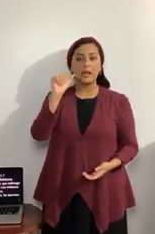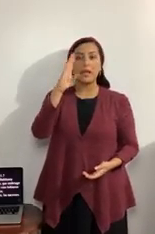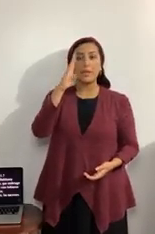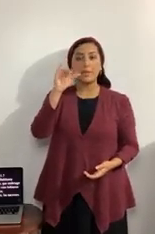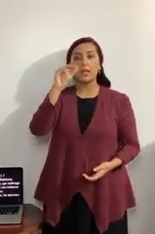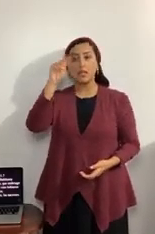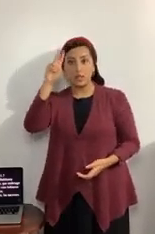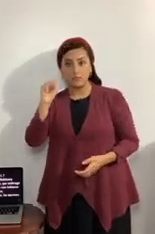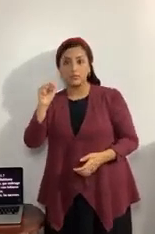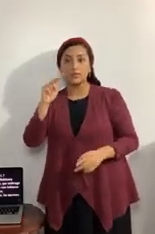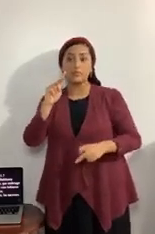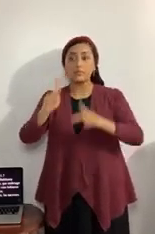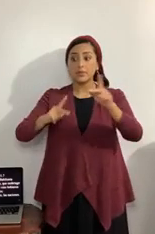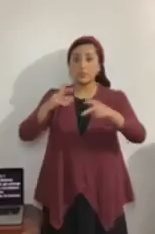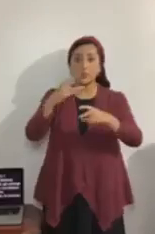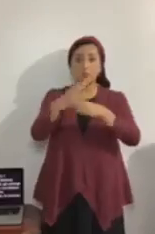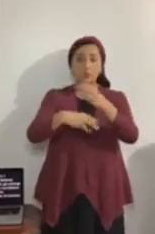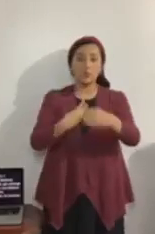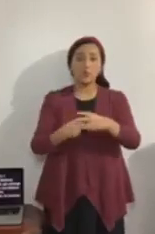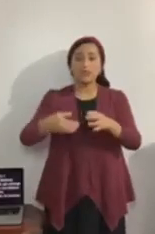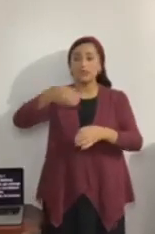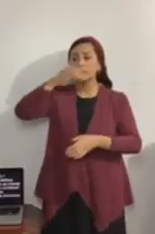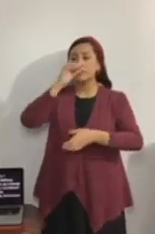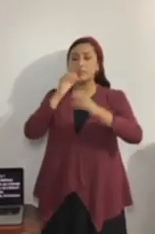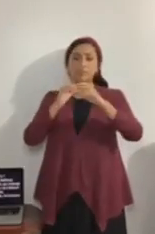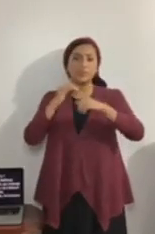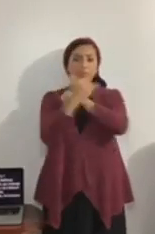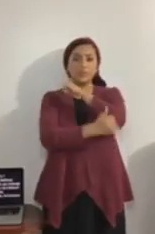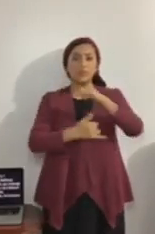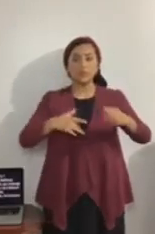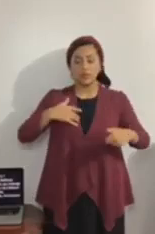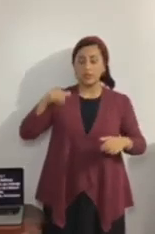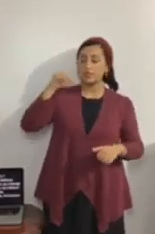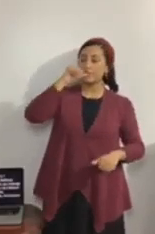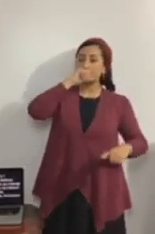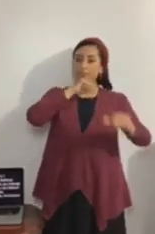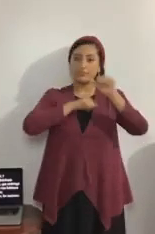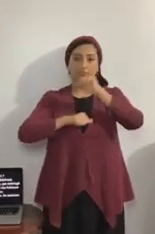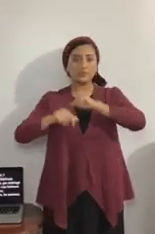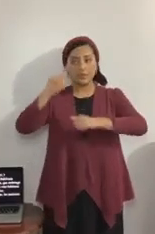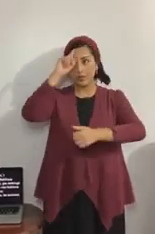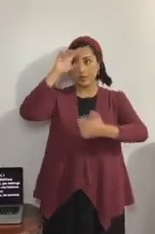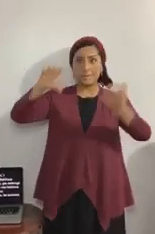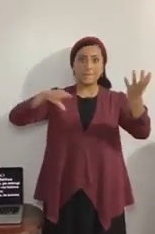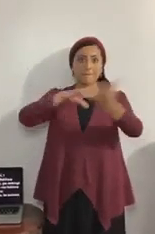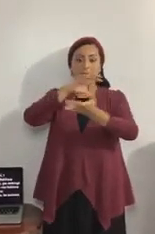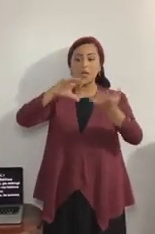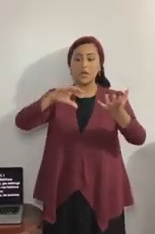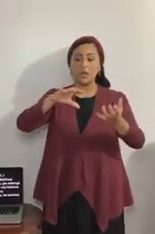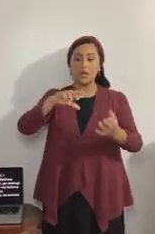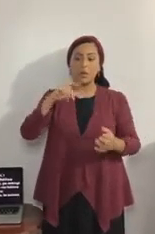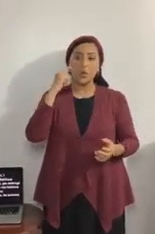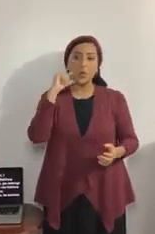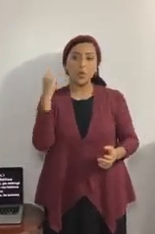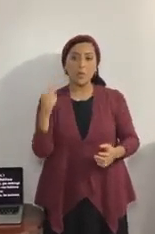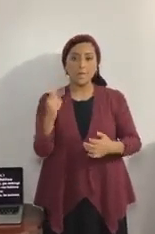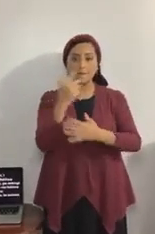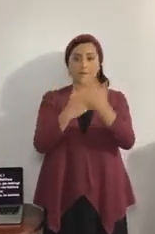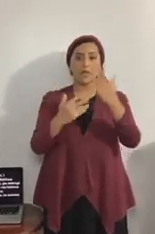vino bebieron los pueblos, se aturdieron por tanto las naciones. Copa de oro fue Babilonia en la mano de Yahweh. O sea, Yahweh